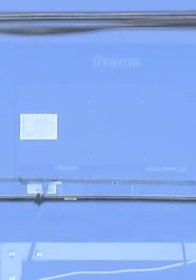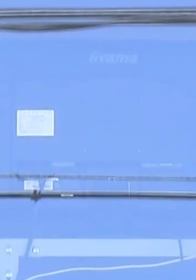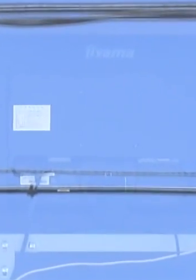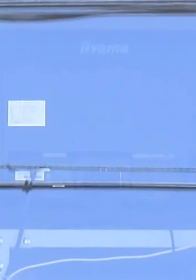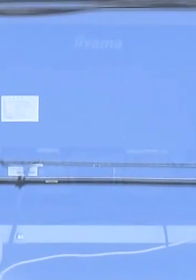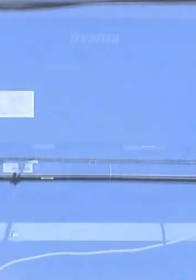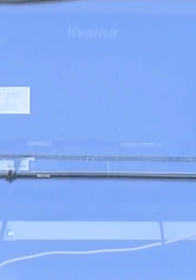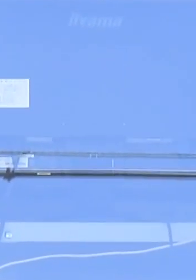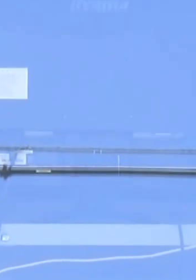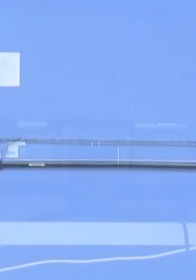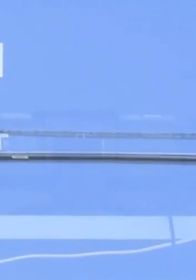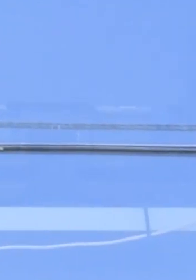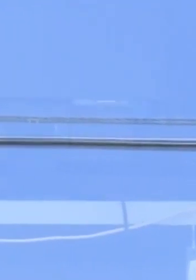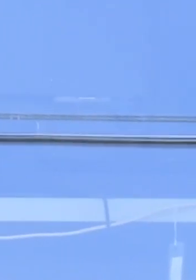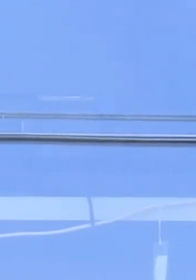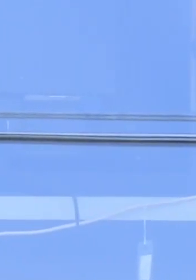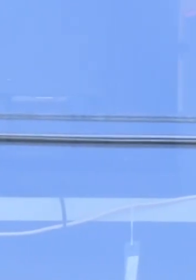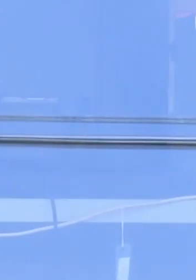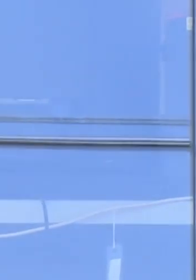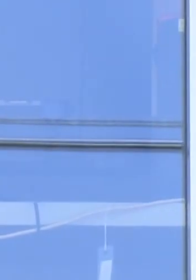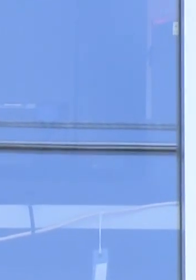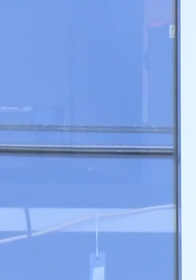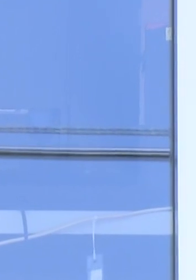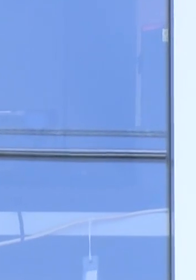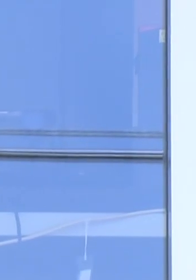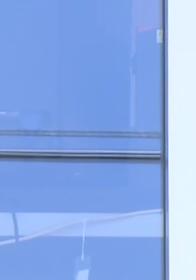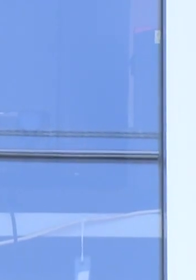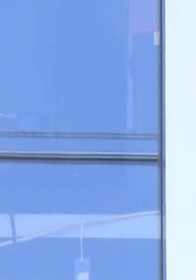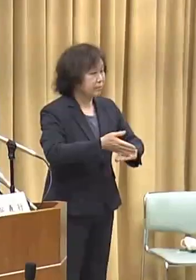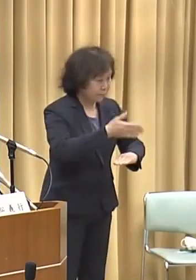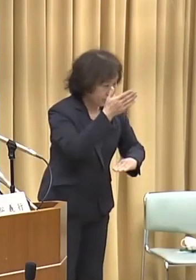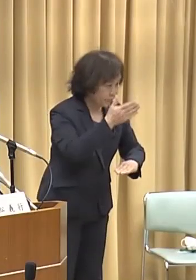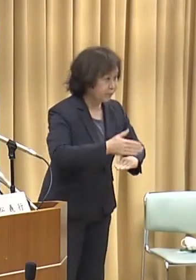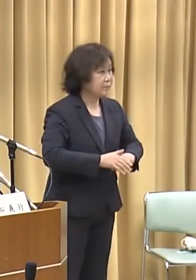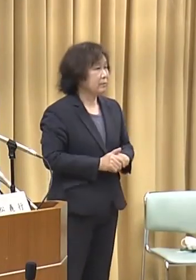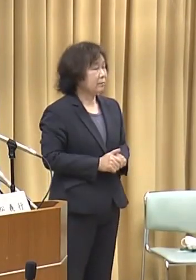認された感染者は合わせて7人になりました。